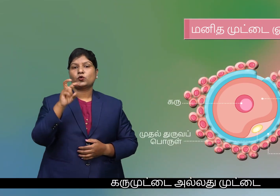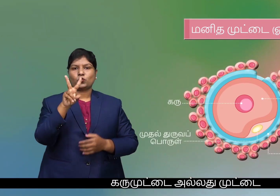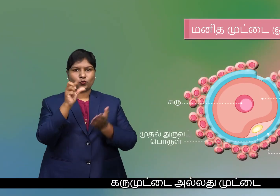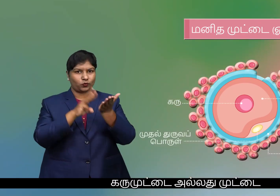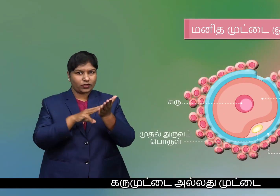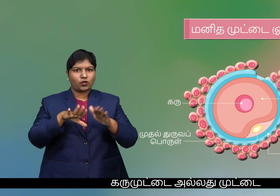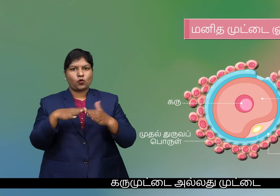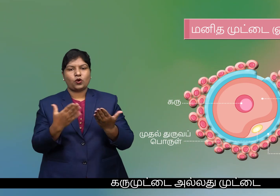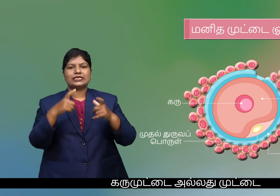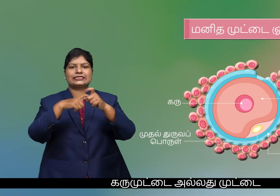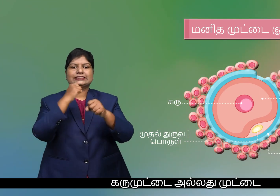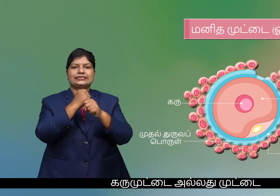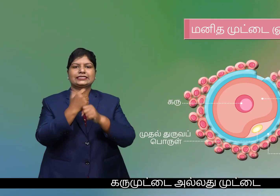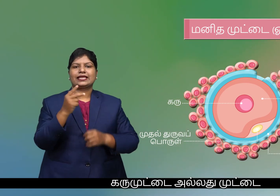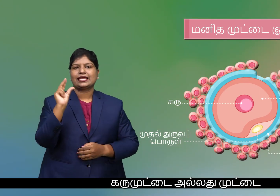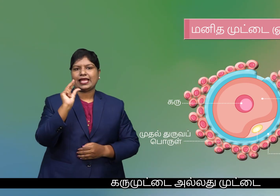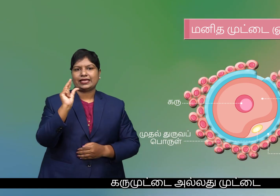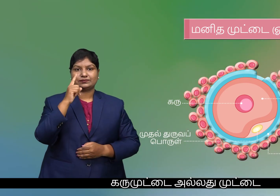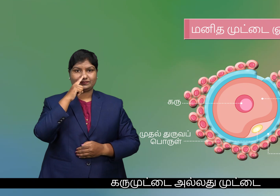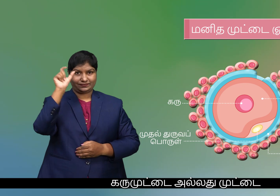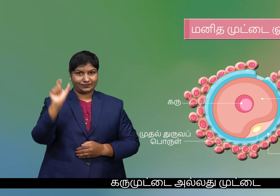கருமுட்டை அல்லது முட்டை,